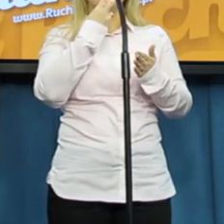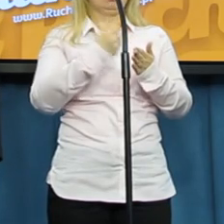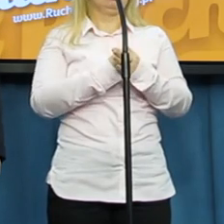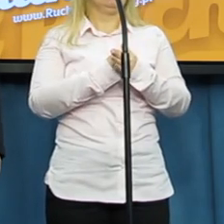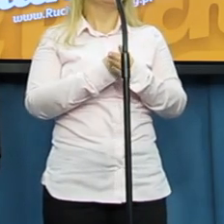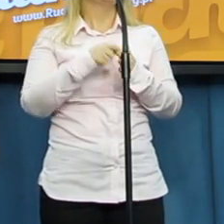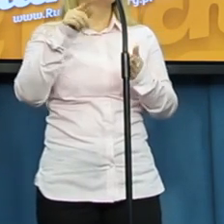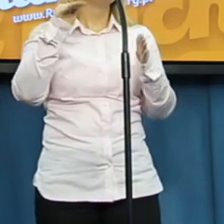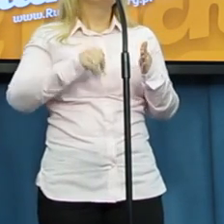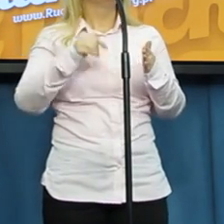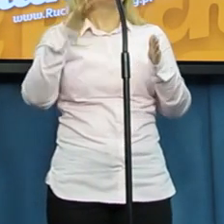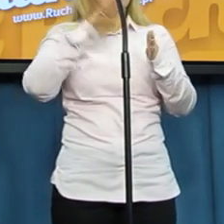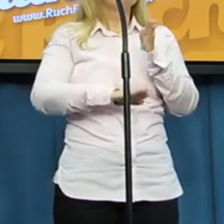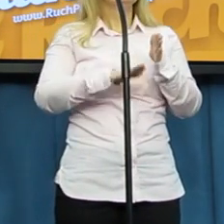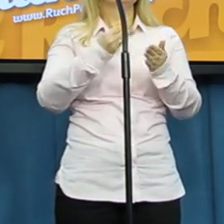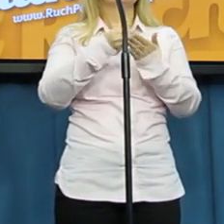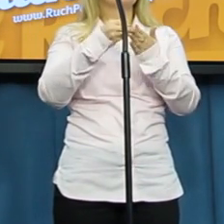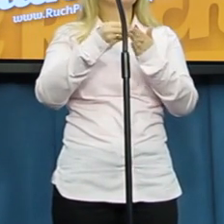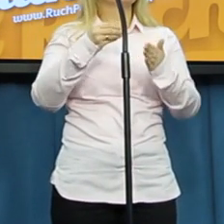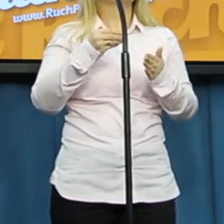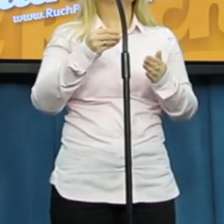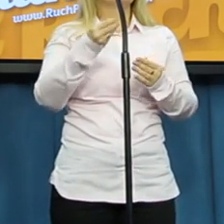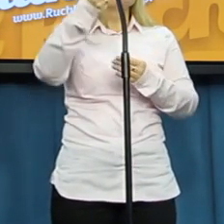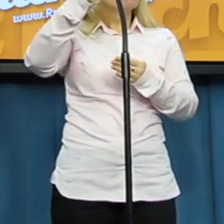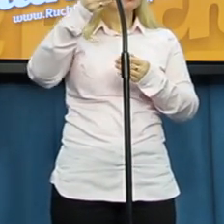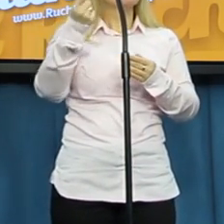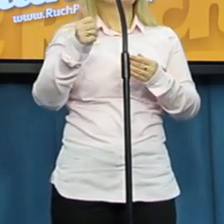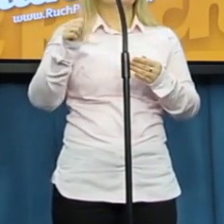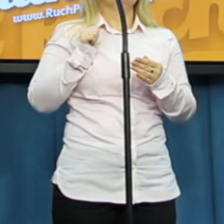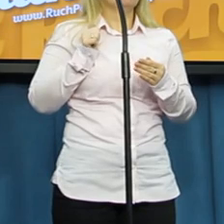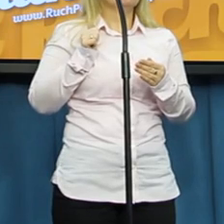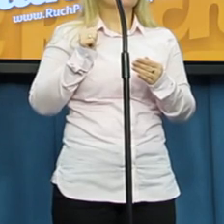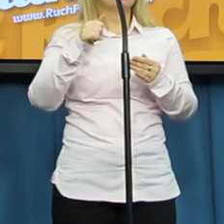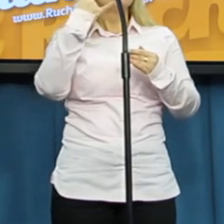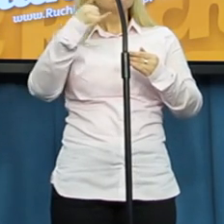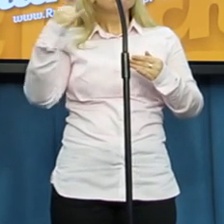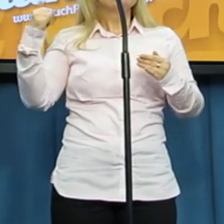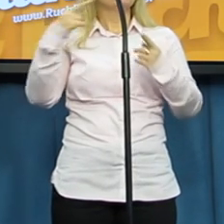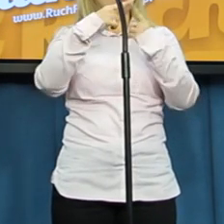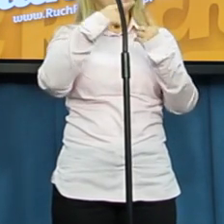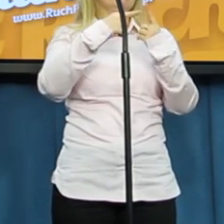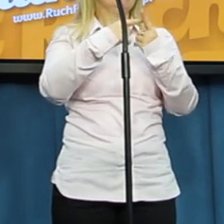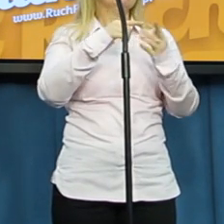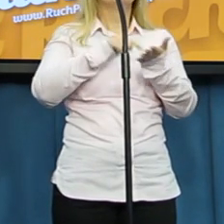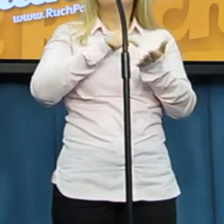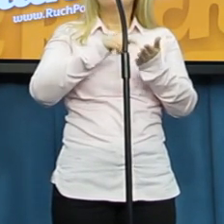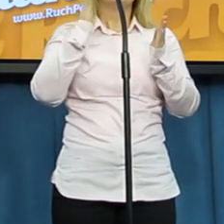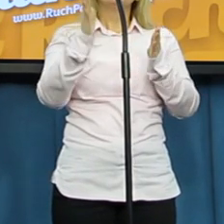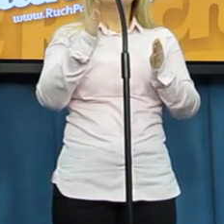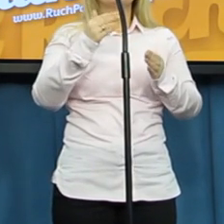kosztów finansowania armii i wielu innych elementów. To można uzyskać tylko wtedy, kiedy proces integracji europejskiej będzie